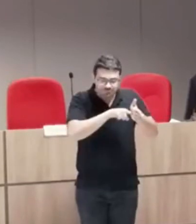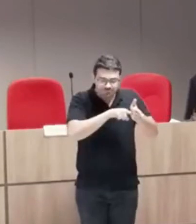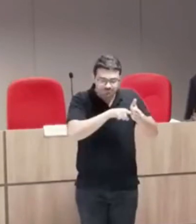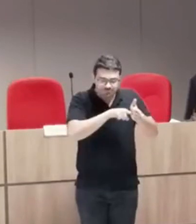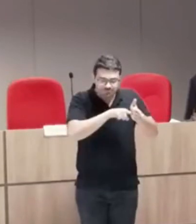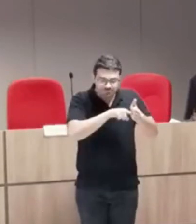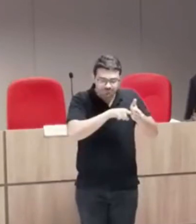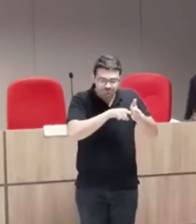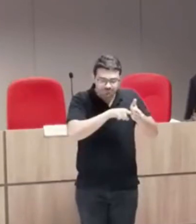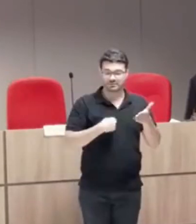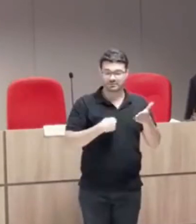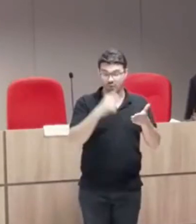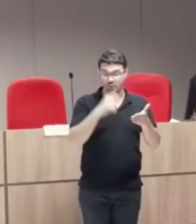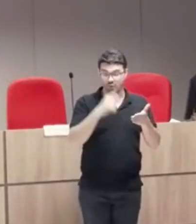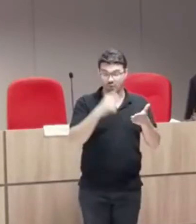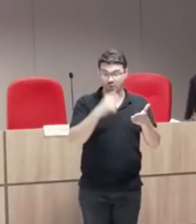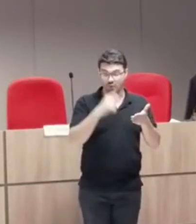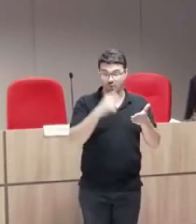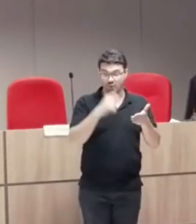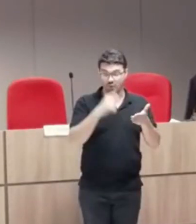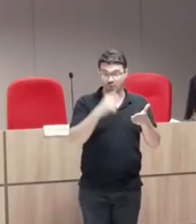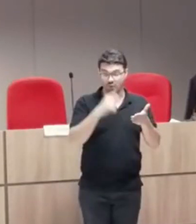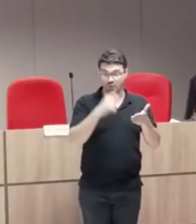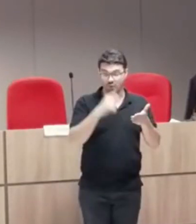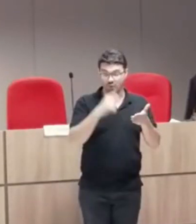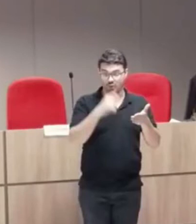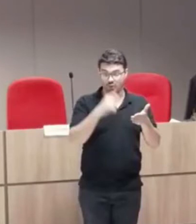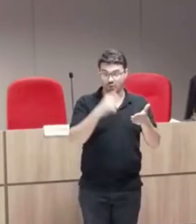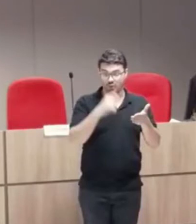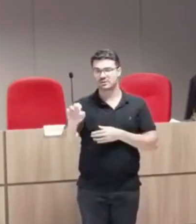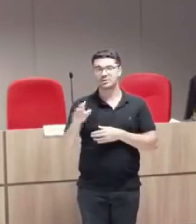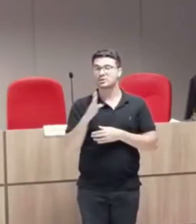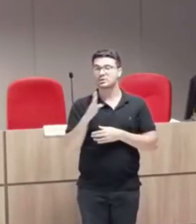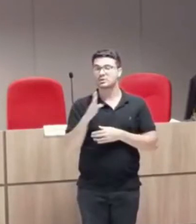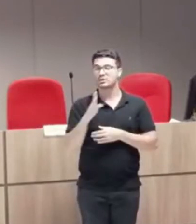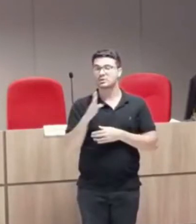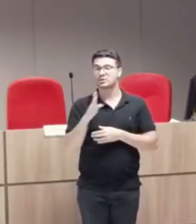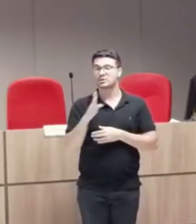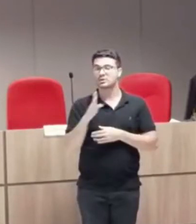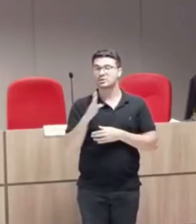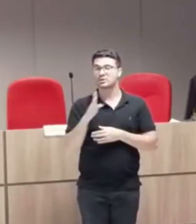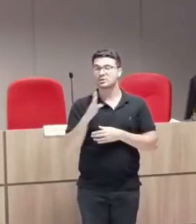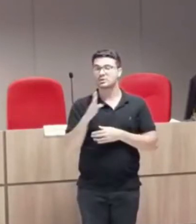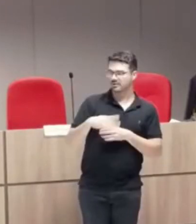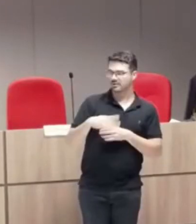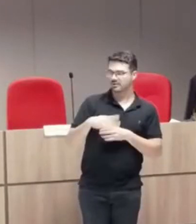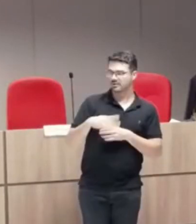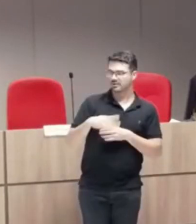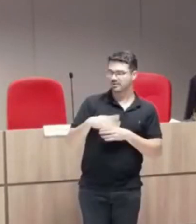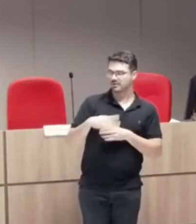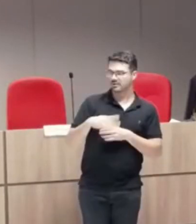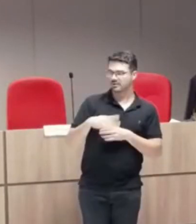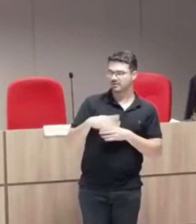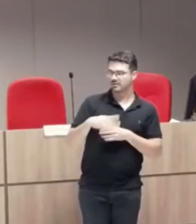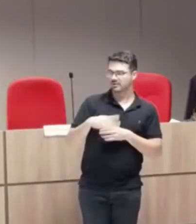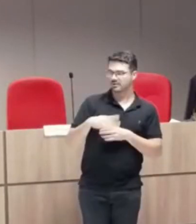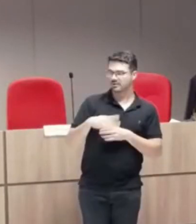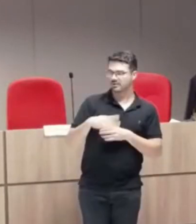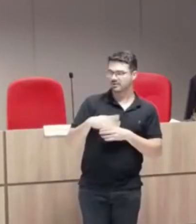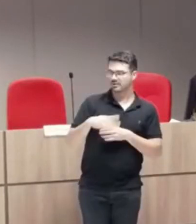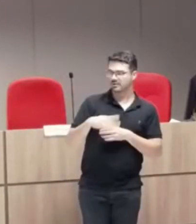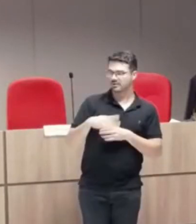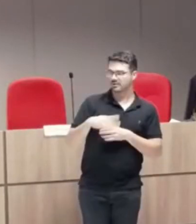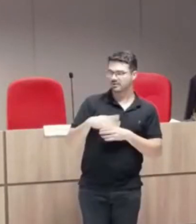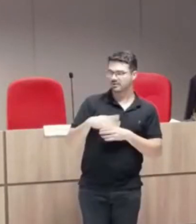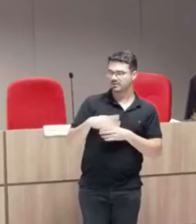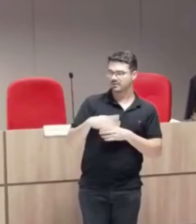Goethe: não chegamos a conhecer as pessoas quando elas vêm à nossa casa. Devemos ir à casa delas para ver como são. E foi isso